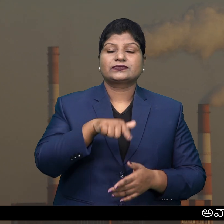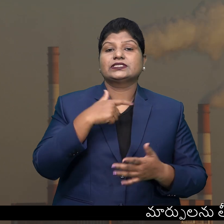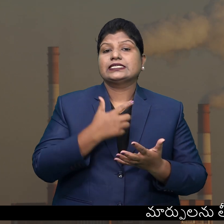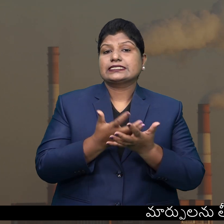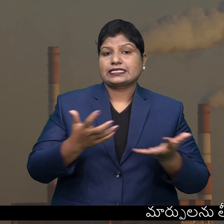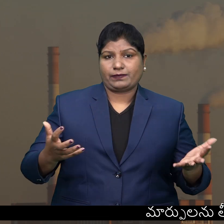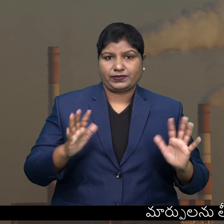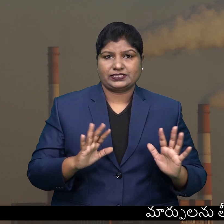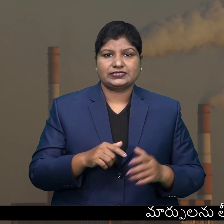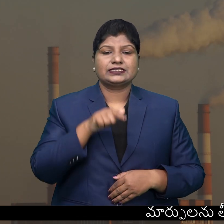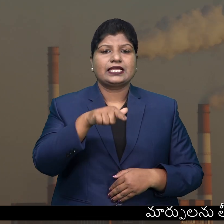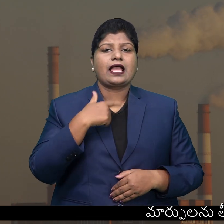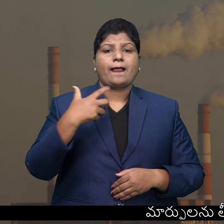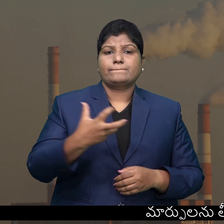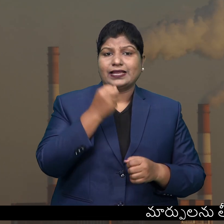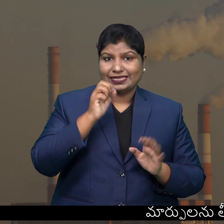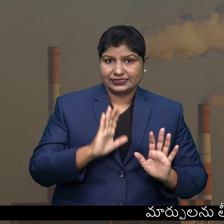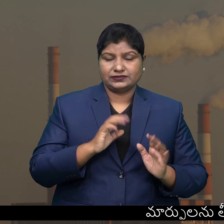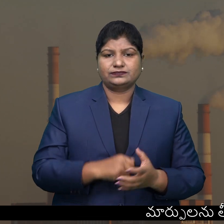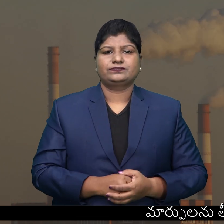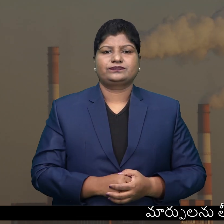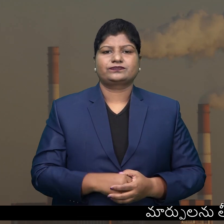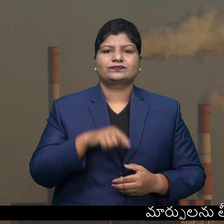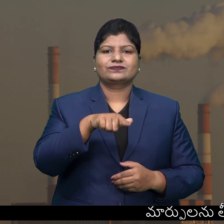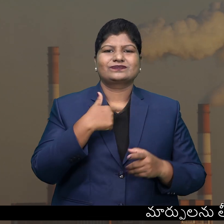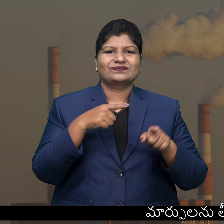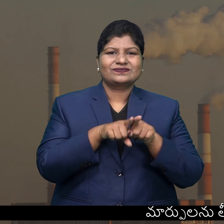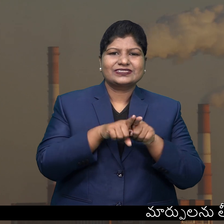అవాంఛనీయ మార్పులను తీసుకువచ్చే పదార్థాలను